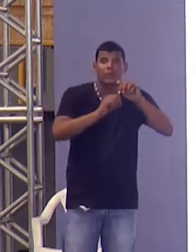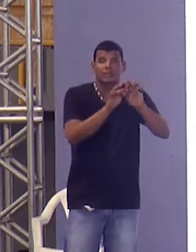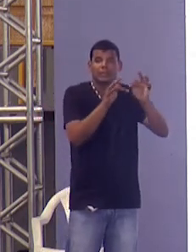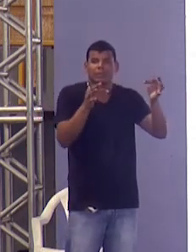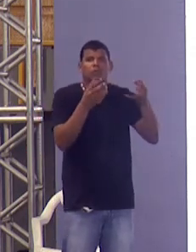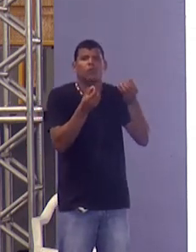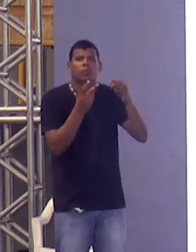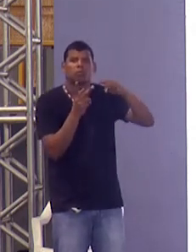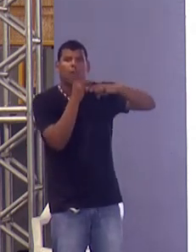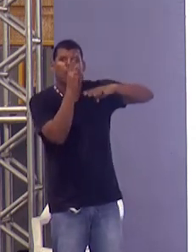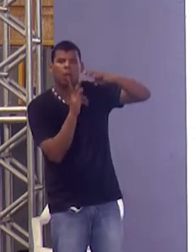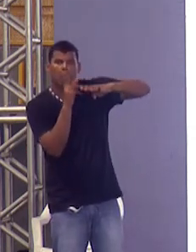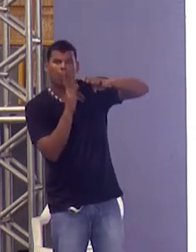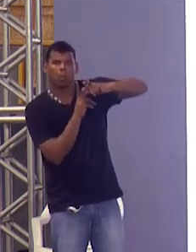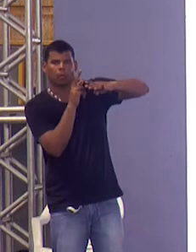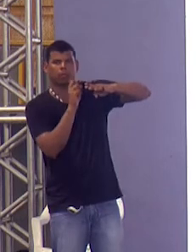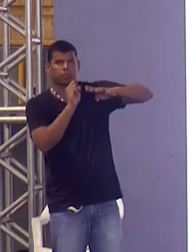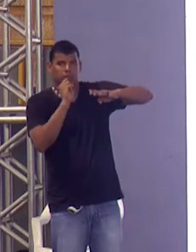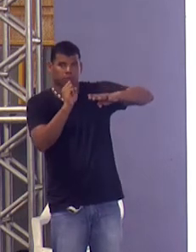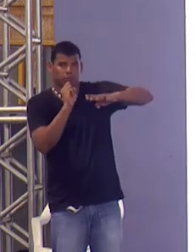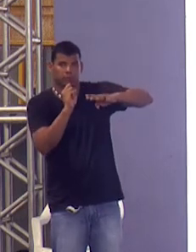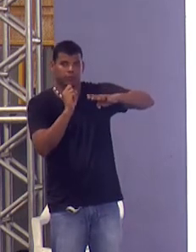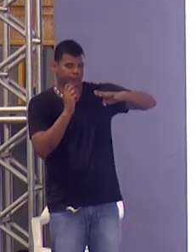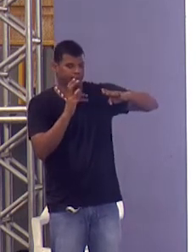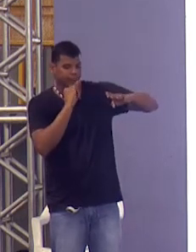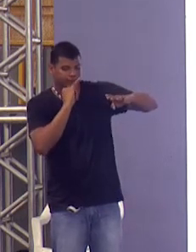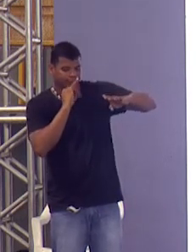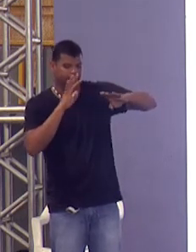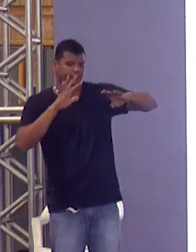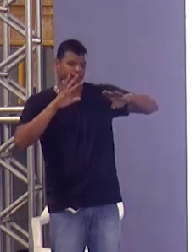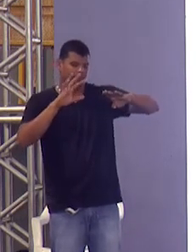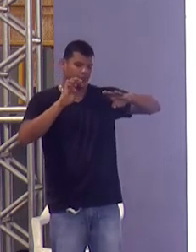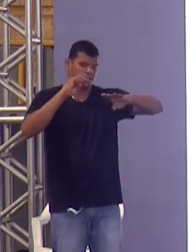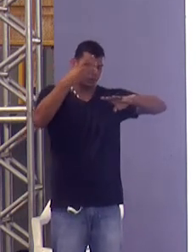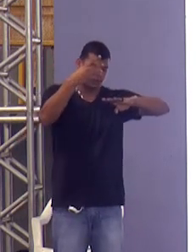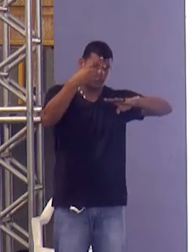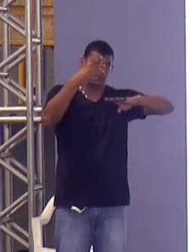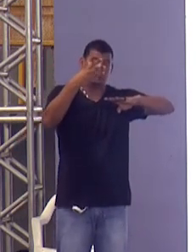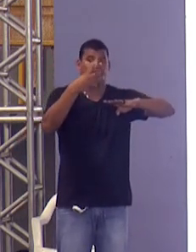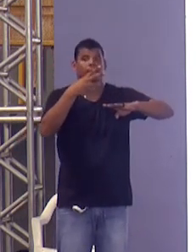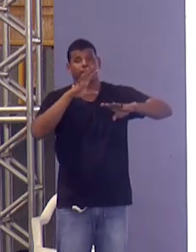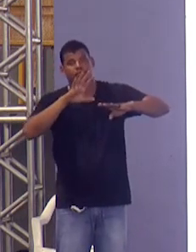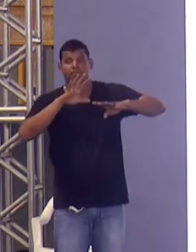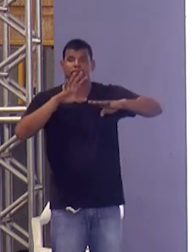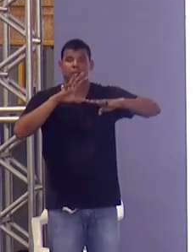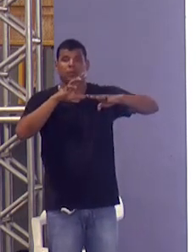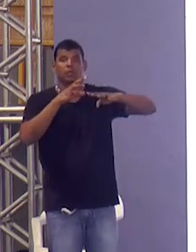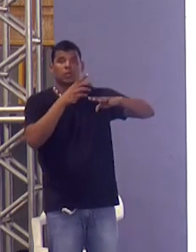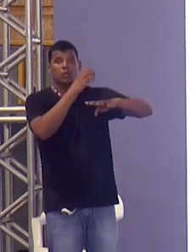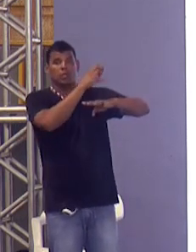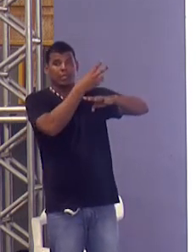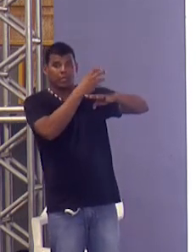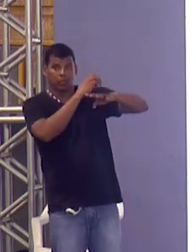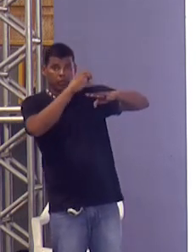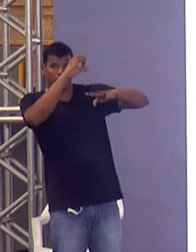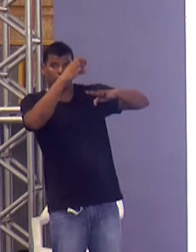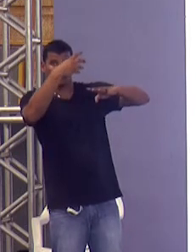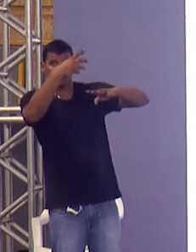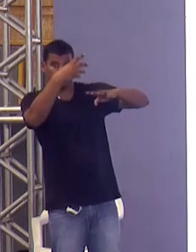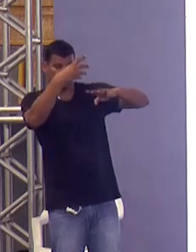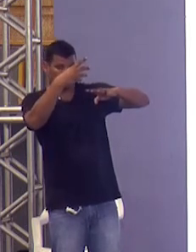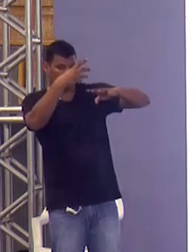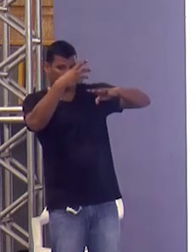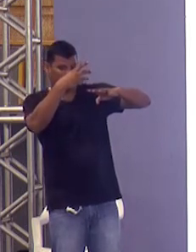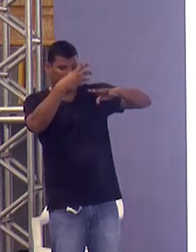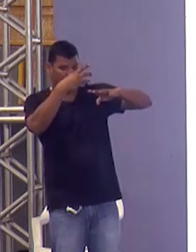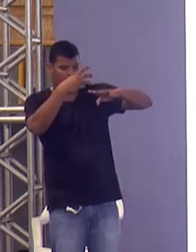Eu simplifico essa fração por 3. Divido 309 e o 990 por 3,